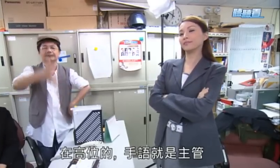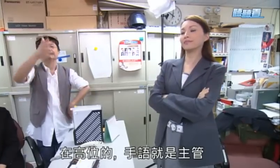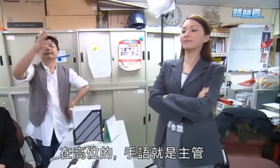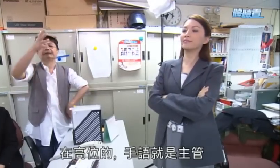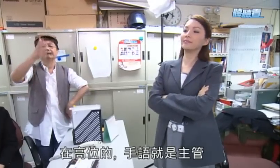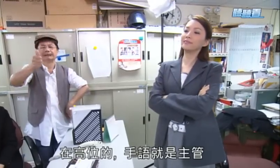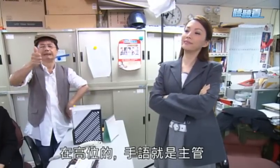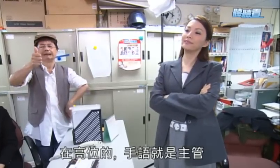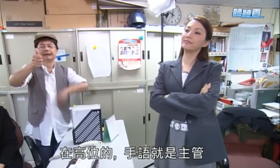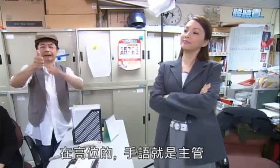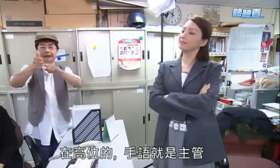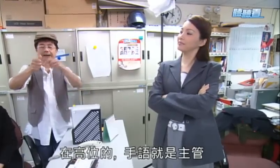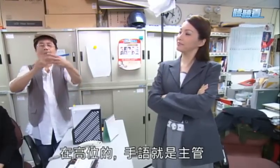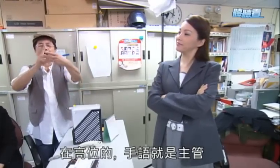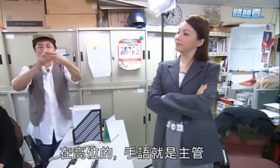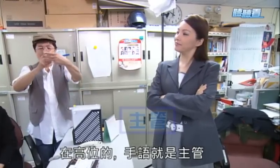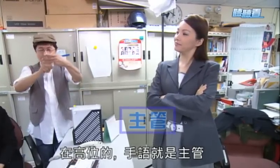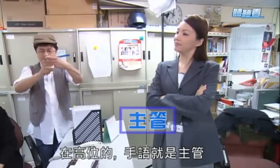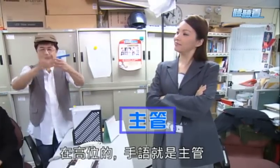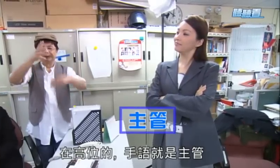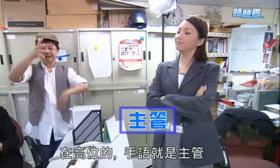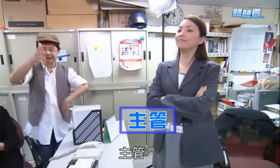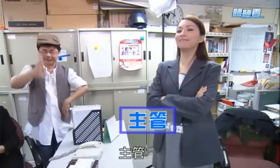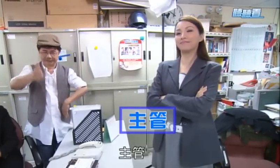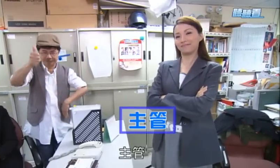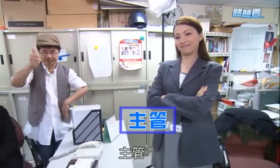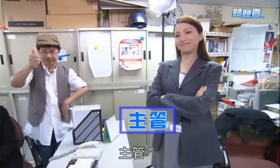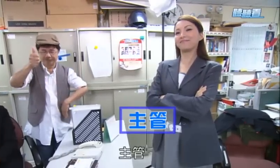是主管，主管，